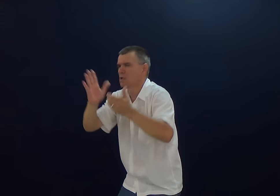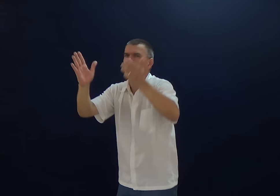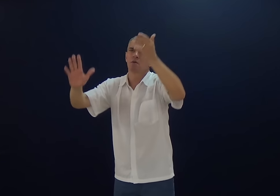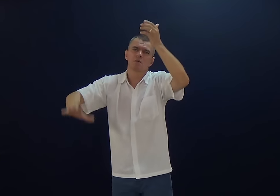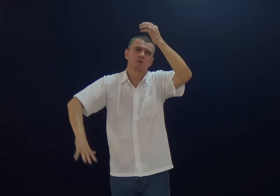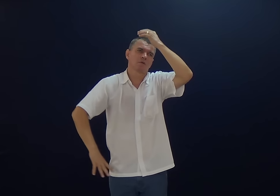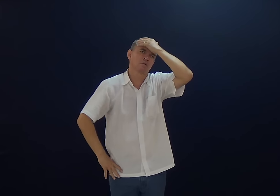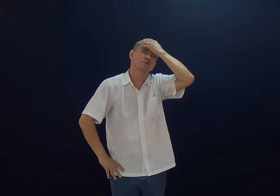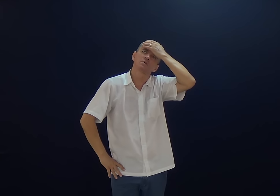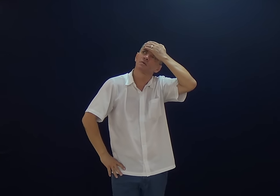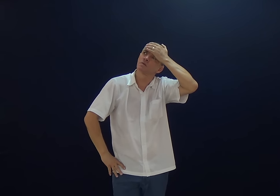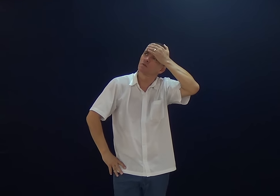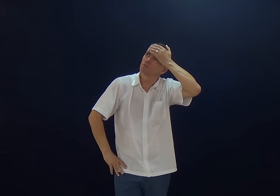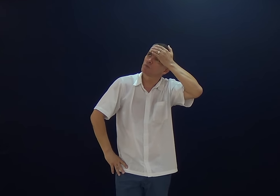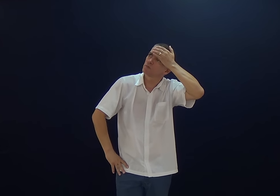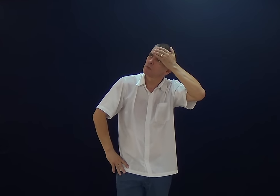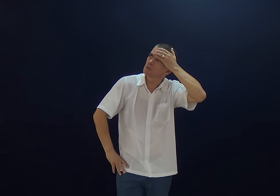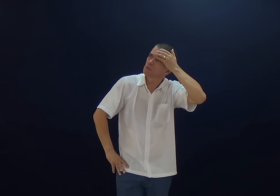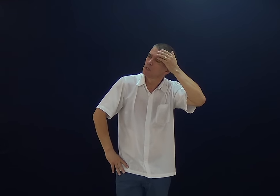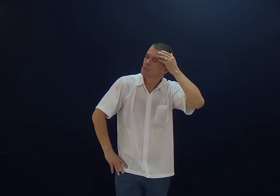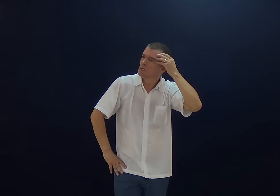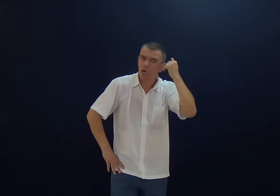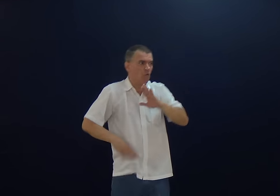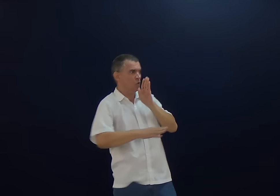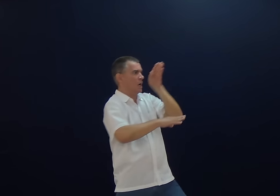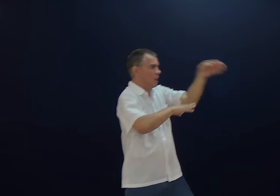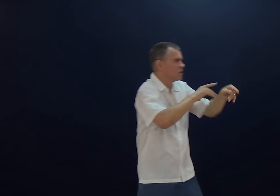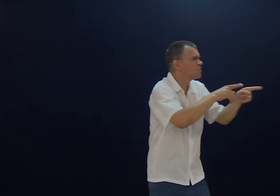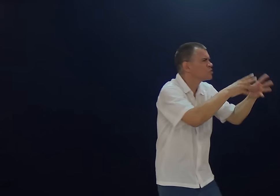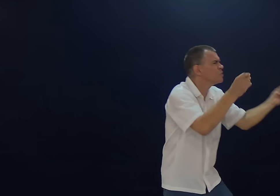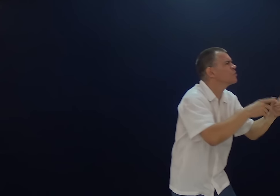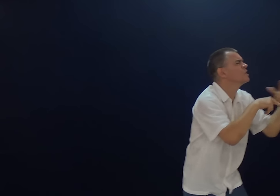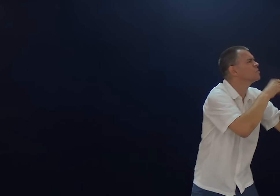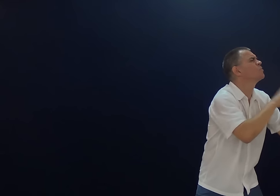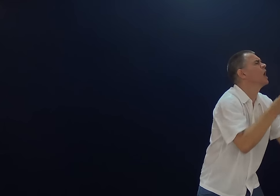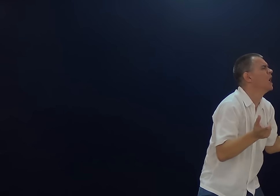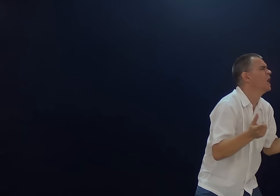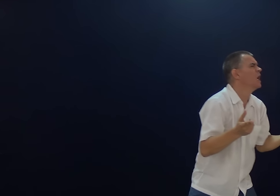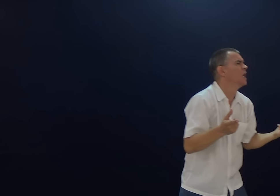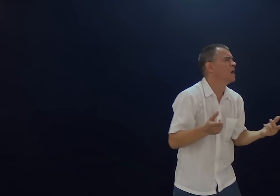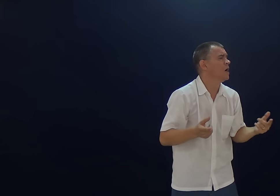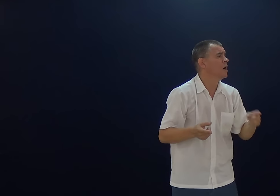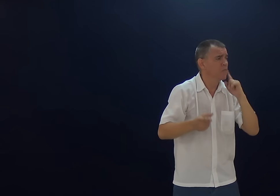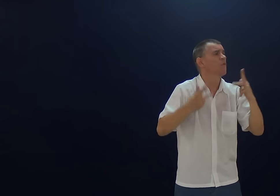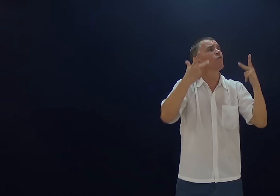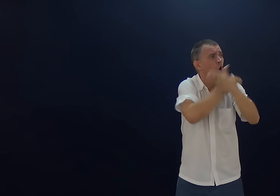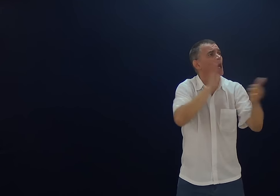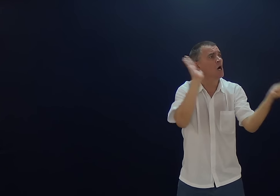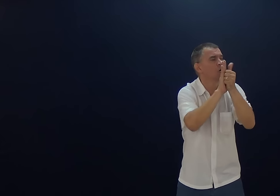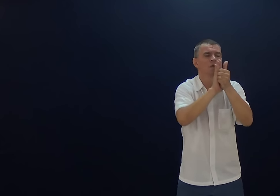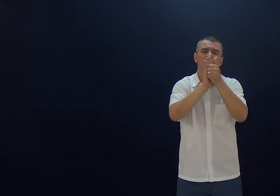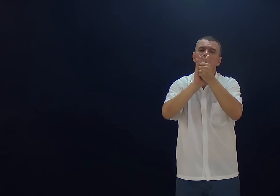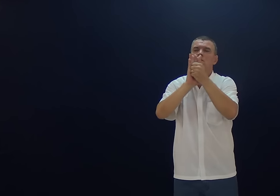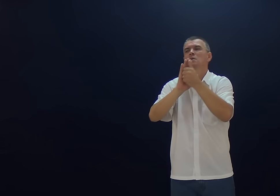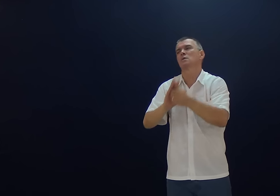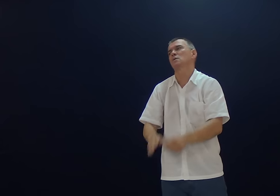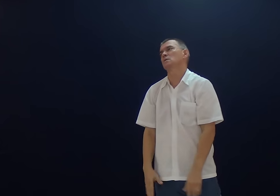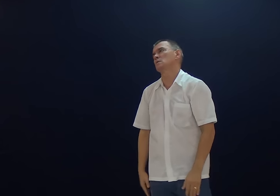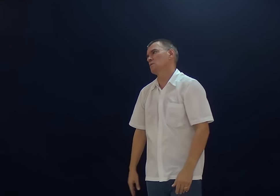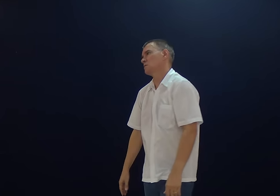aconteceu aí o amigo fala o amigo que eu convidei Ah não não vou mais lá não tem muita fofoca Aí eu pergunto para Por que que você não vai lá aí não não